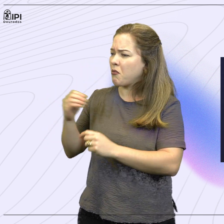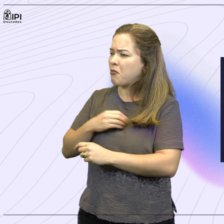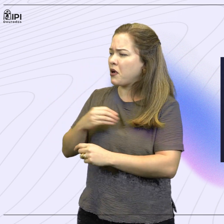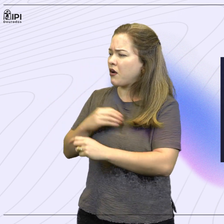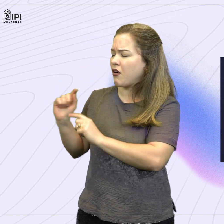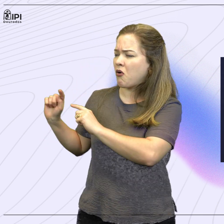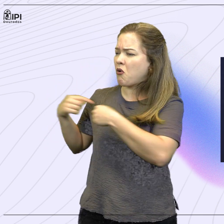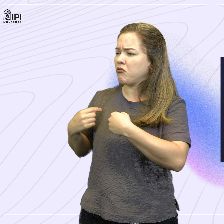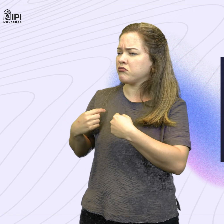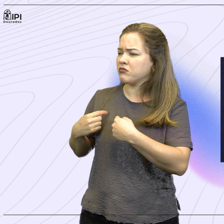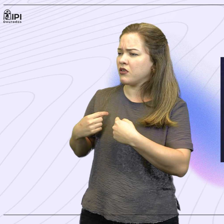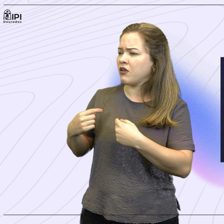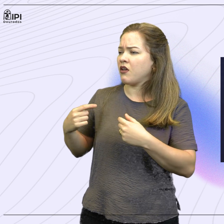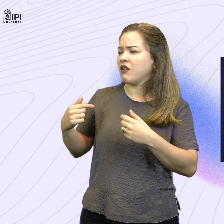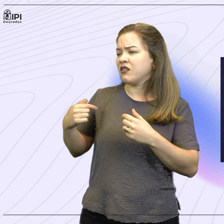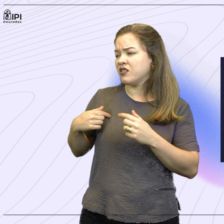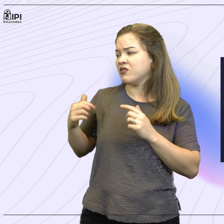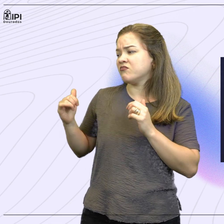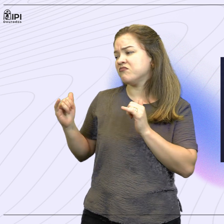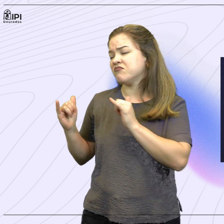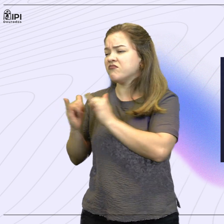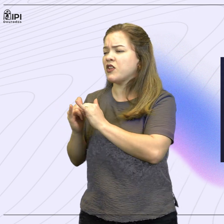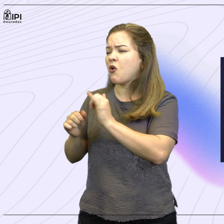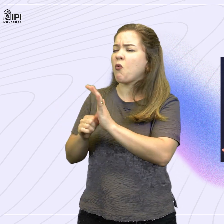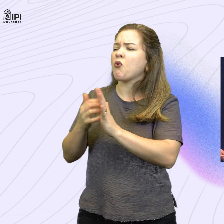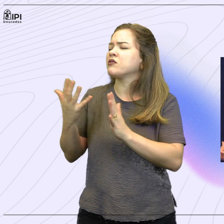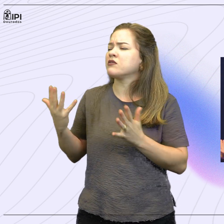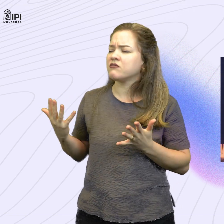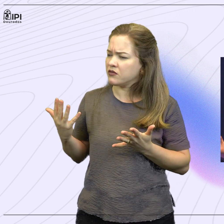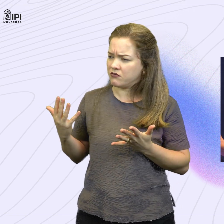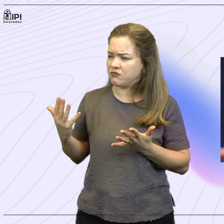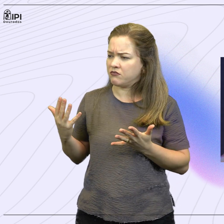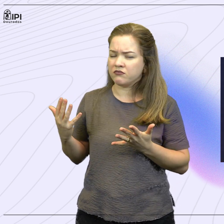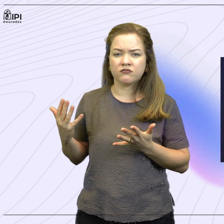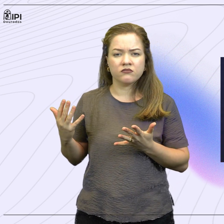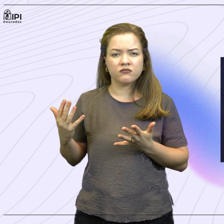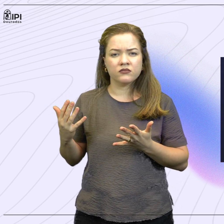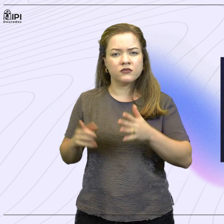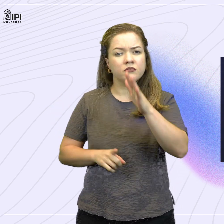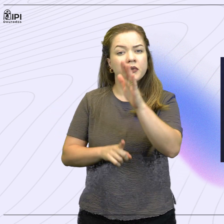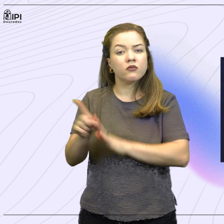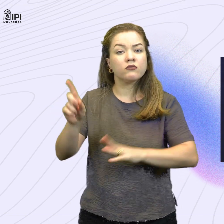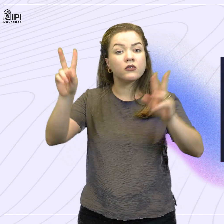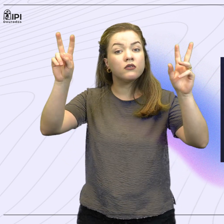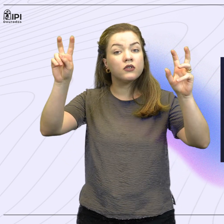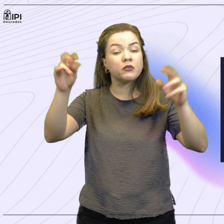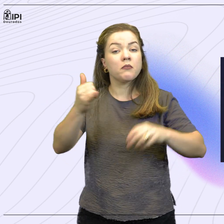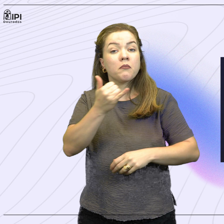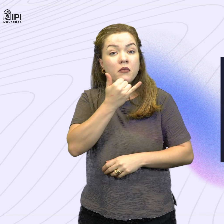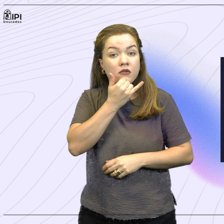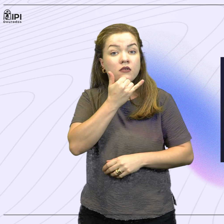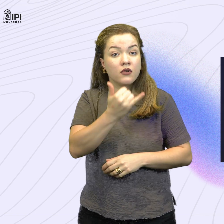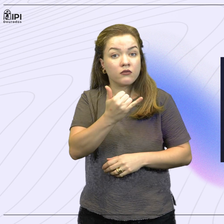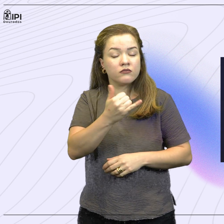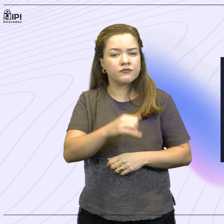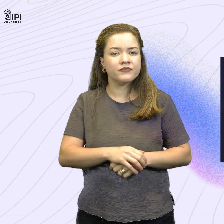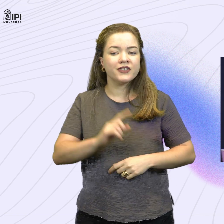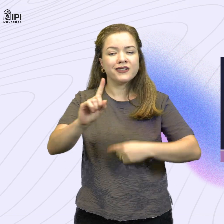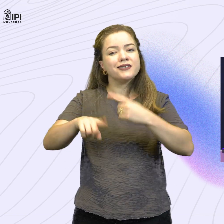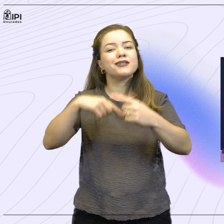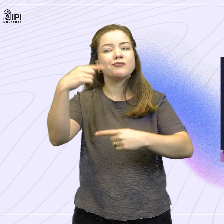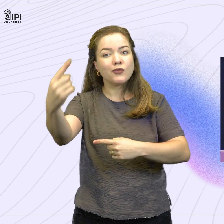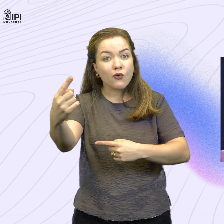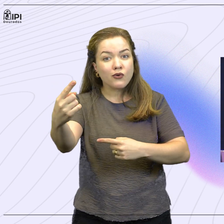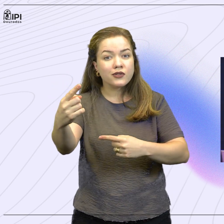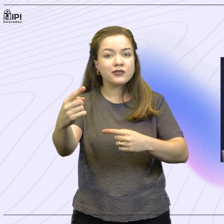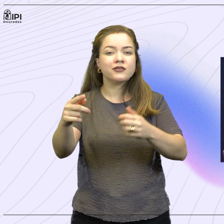eu lhe perdoe? Pedro faz uma pergunta sobre o perdão, e depois ele fala que nós devemos ser um povo